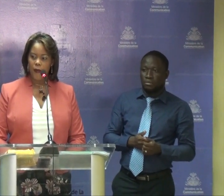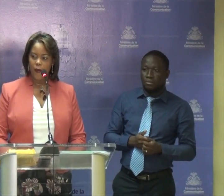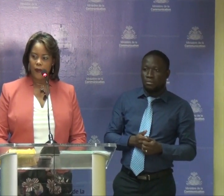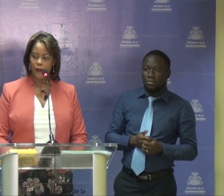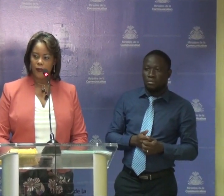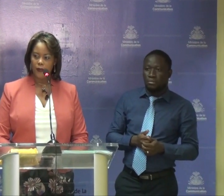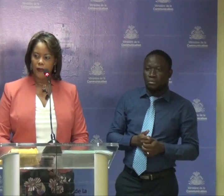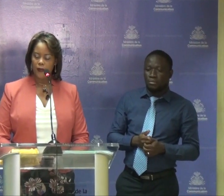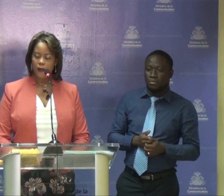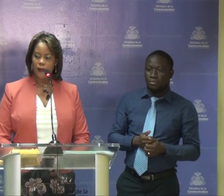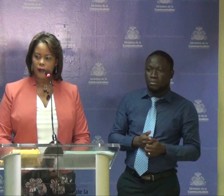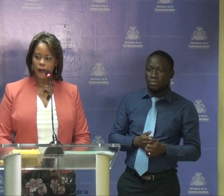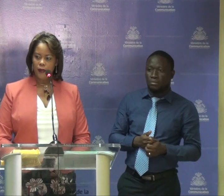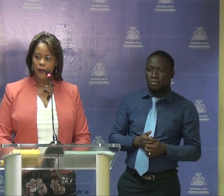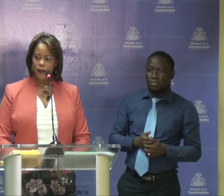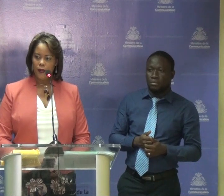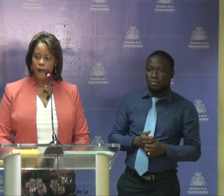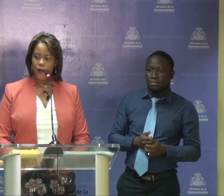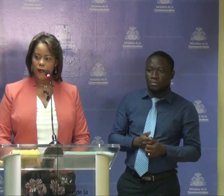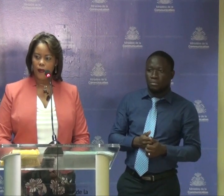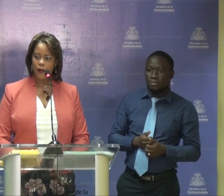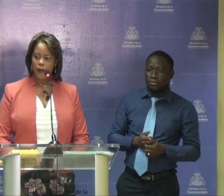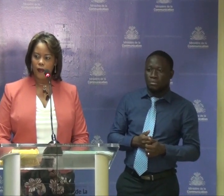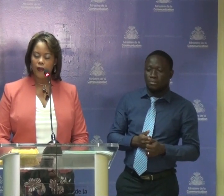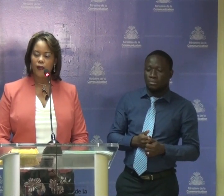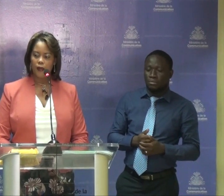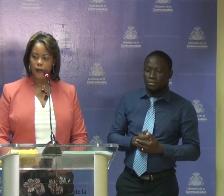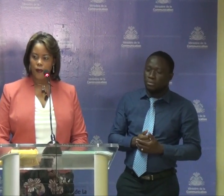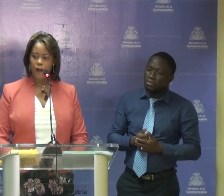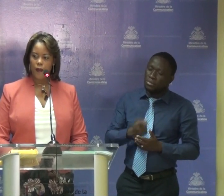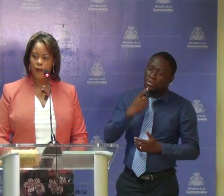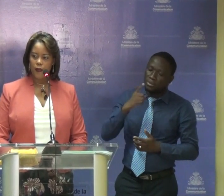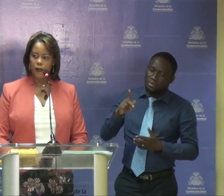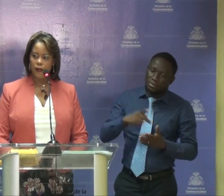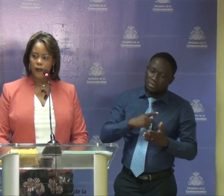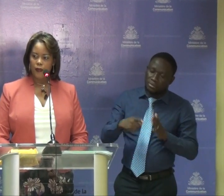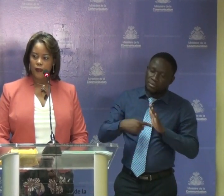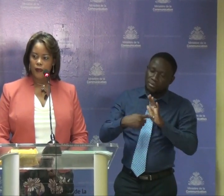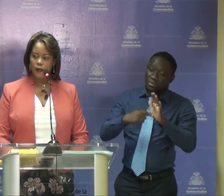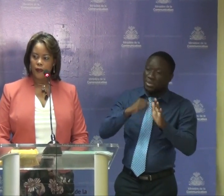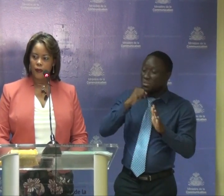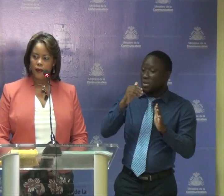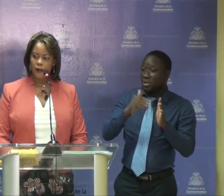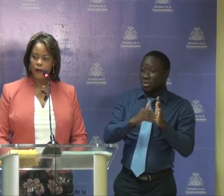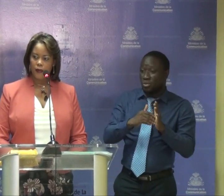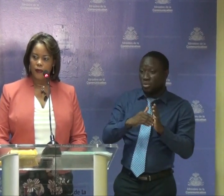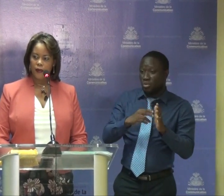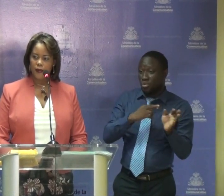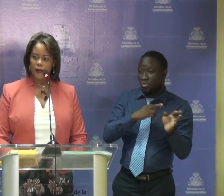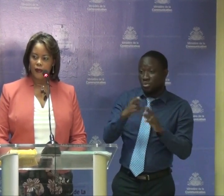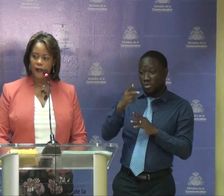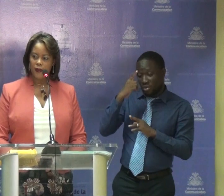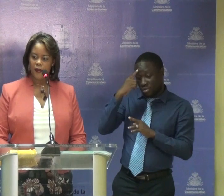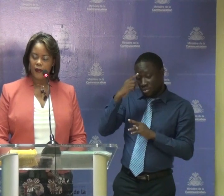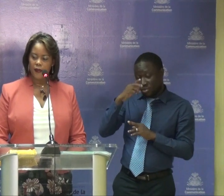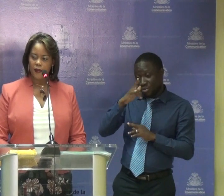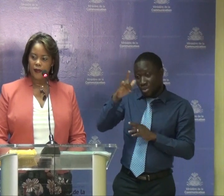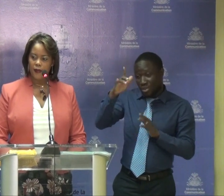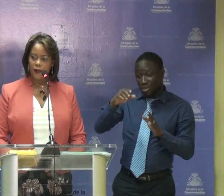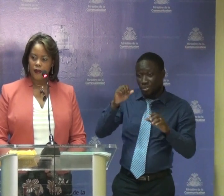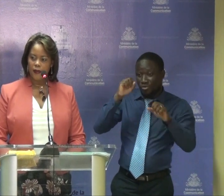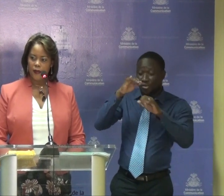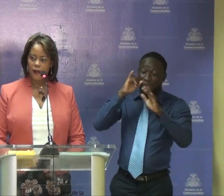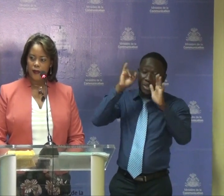la travaille, champ, sans charrette, etc., j'en le dis dans la poésie, qui montrait que l'hypoco prêt comme haïtien pour